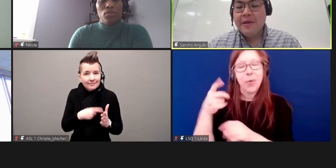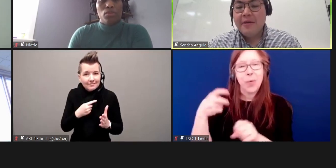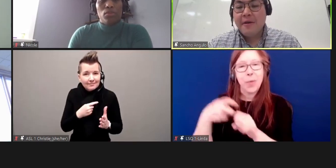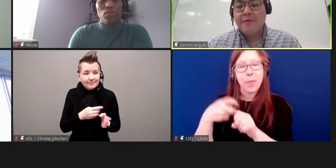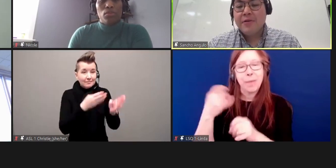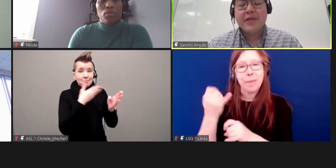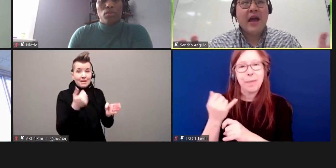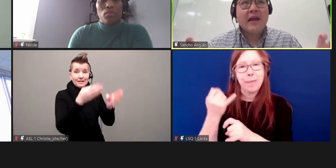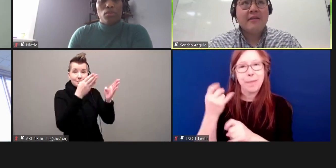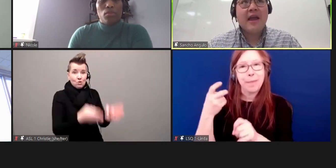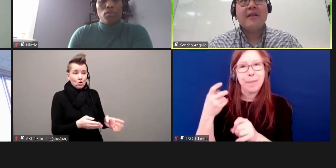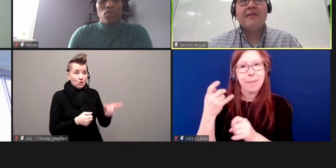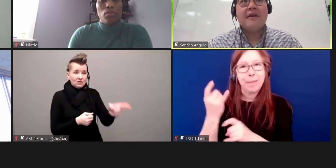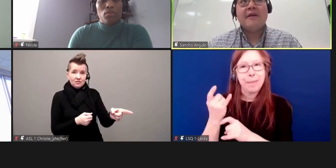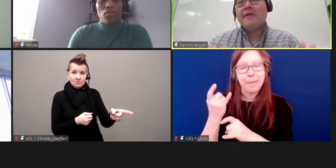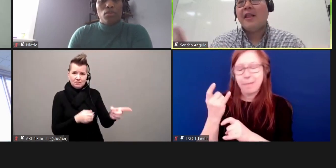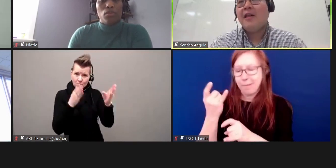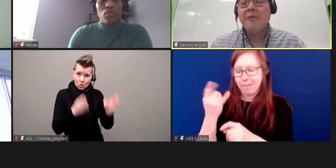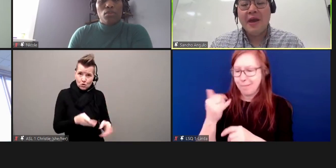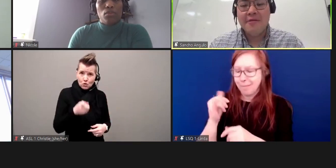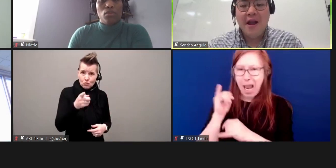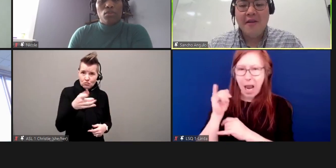pas tout le monde qui aime la bière.